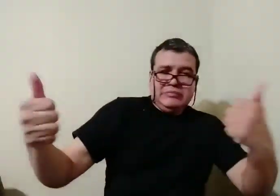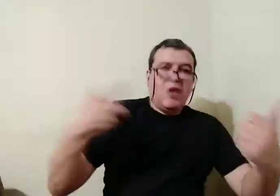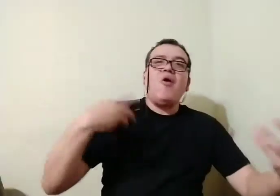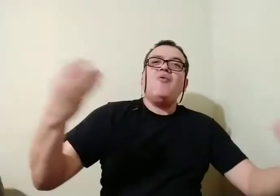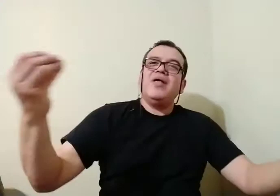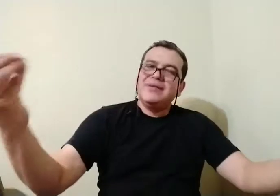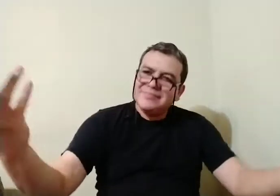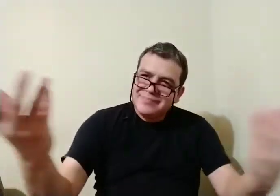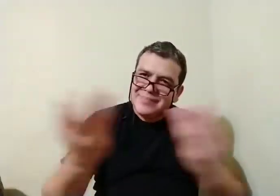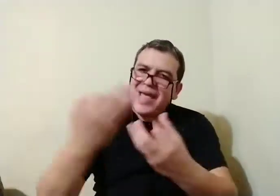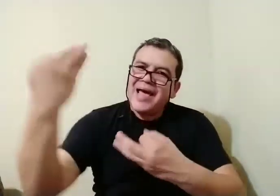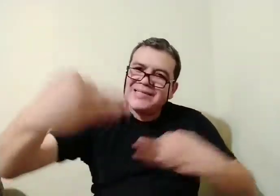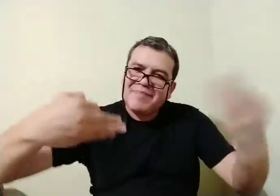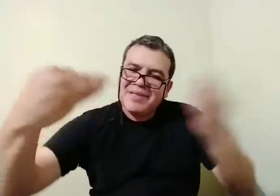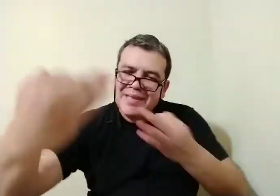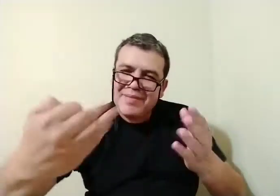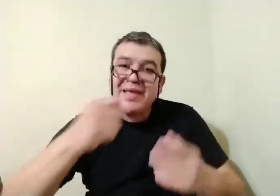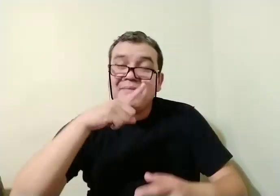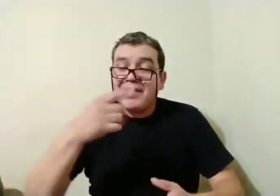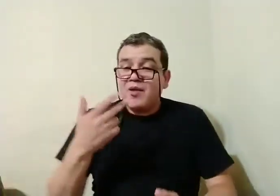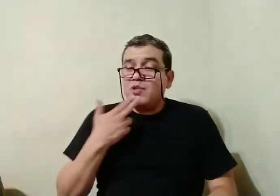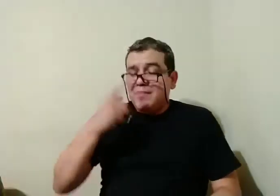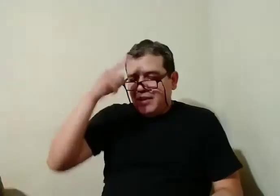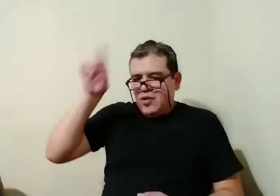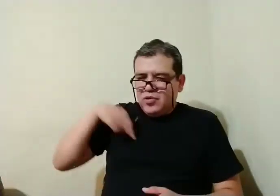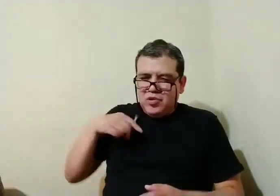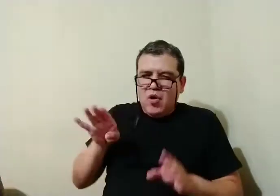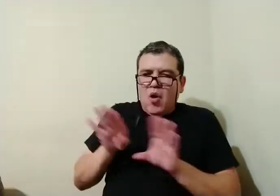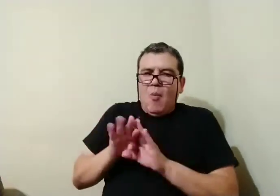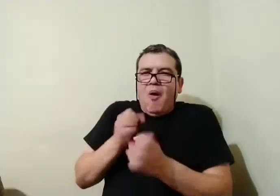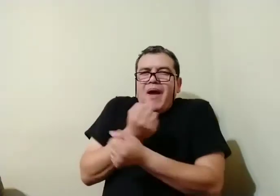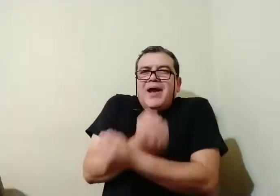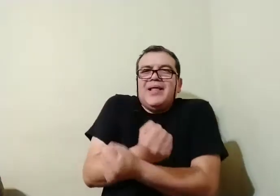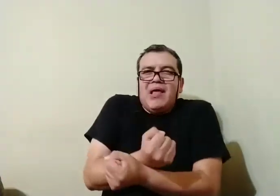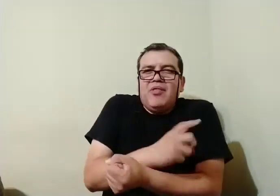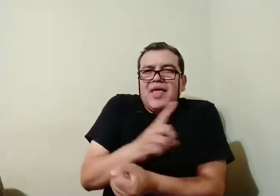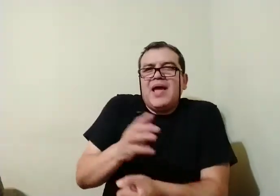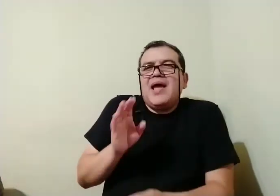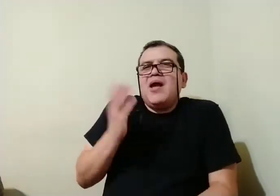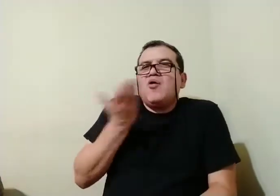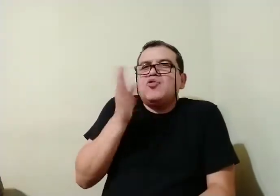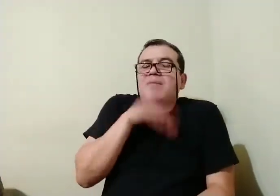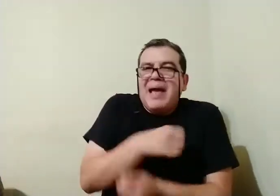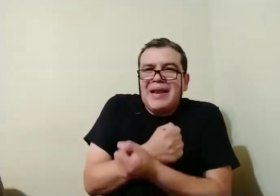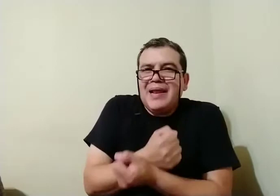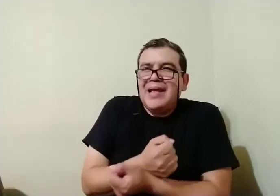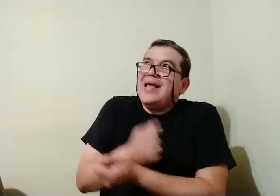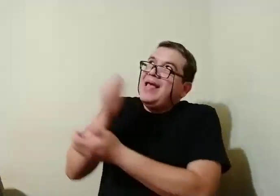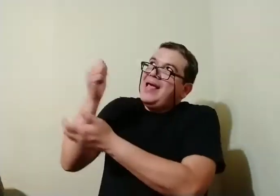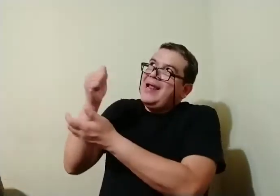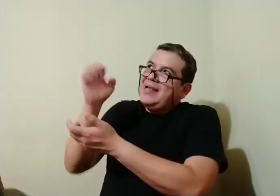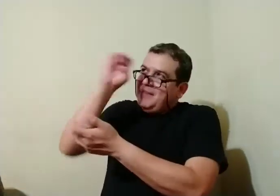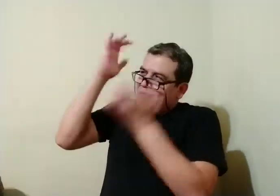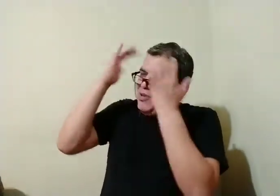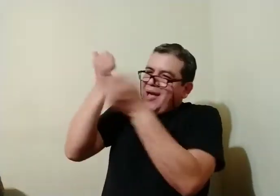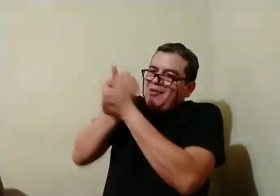cadenas de los malos hábitos que nos esclavizan. Cuando